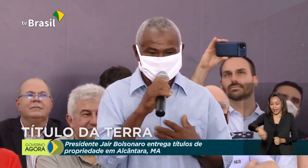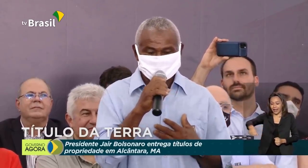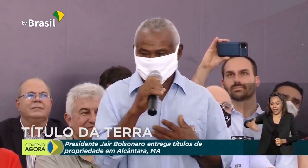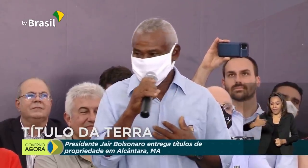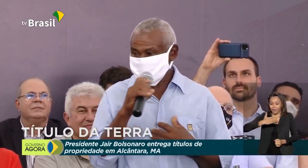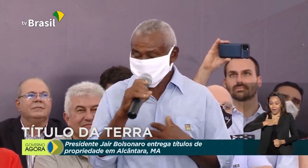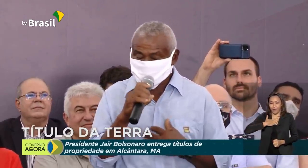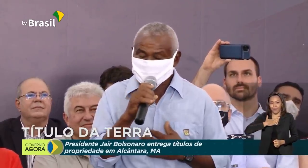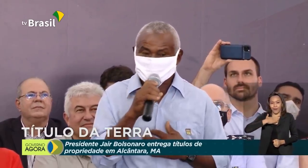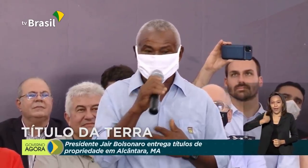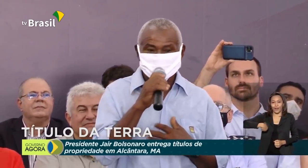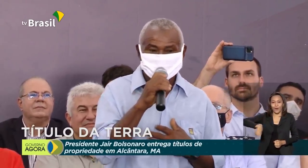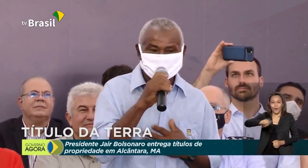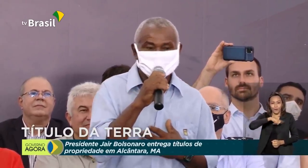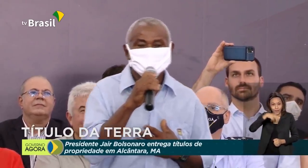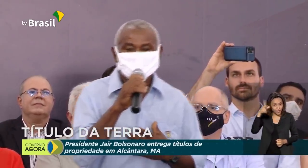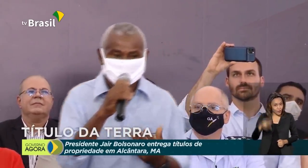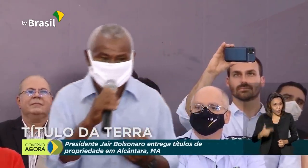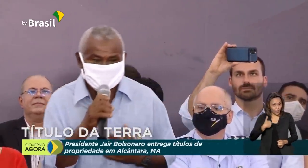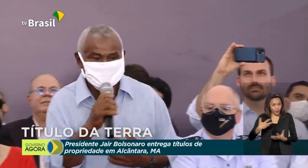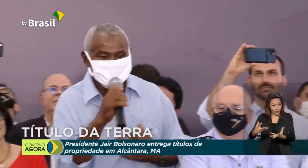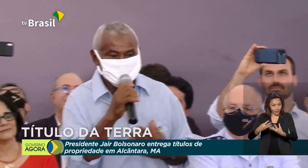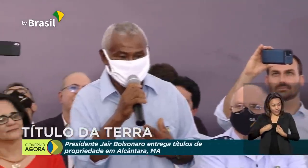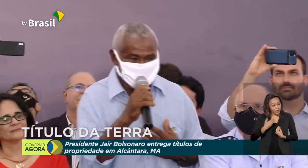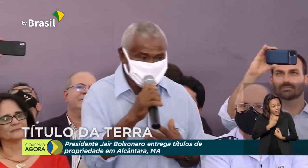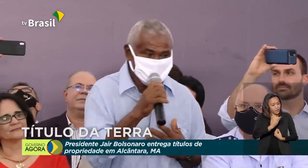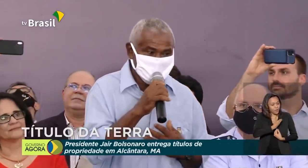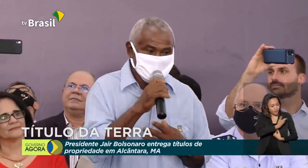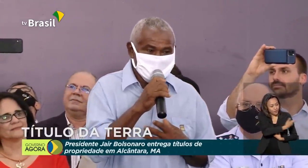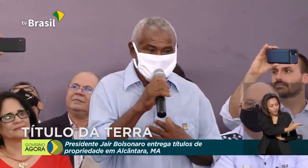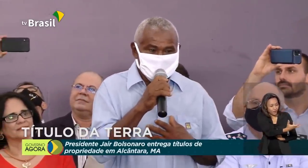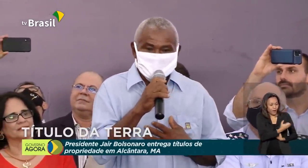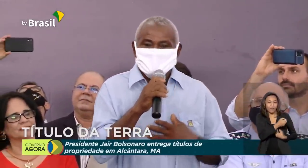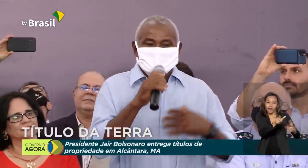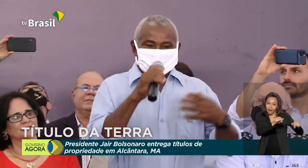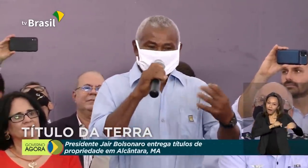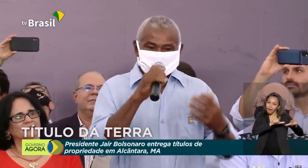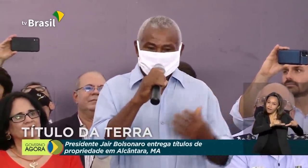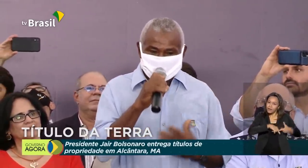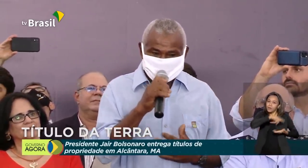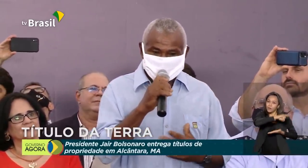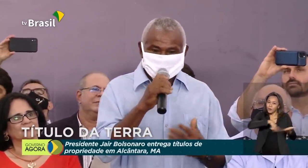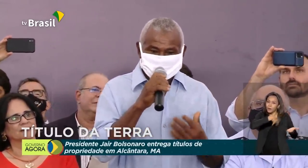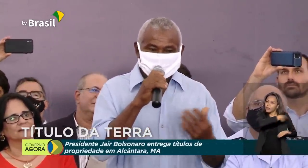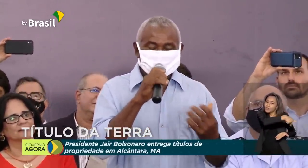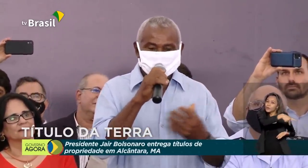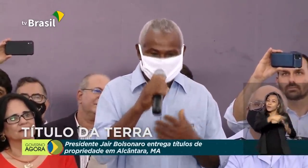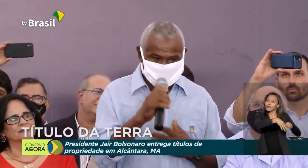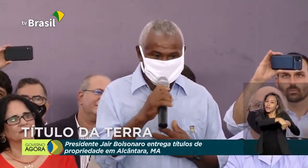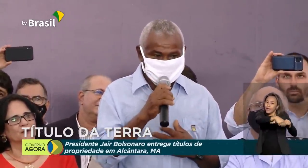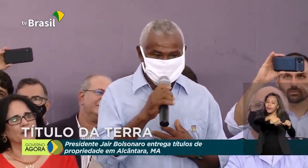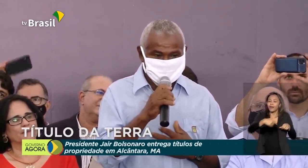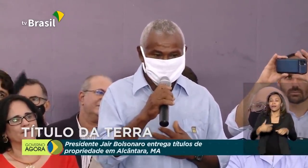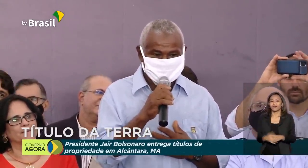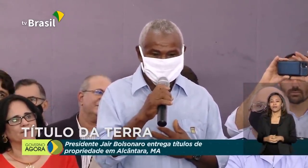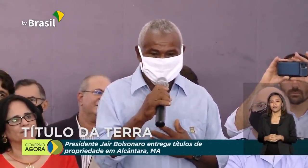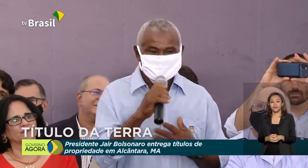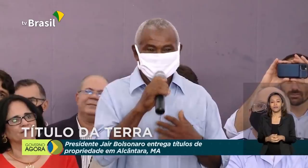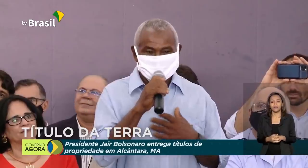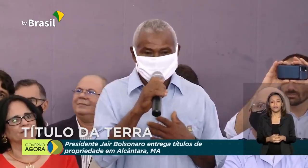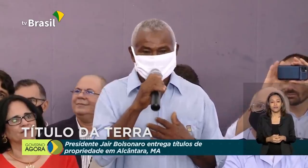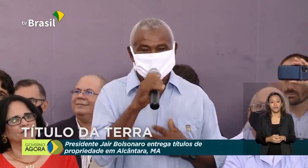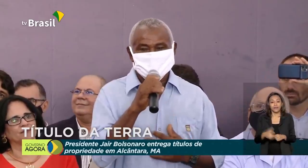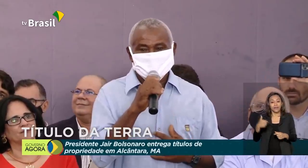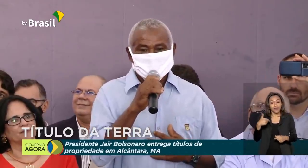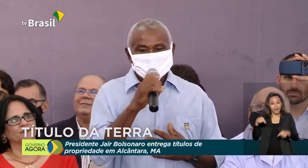é nosso. Então, assim como eu estou recebendo, eu quero que meus companheiros também recebam, com esse mesmo potencial